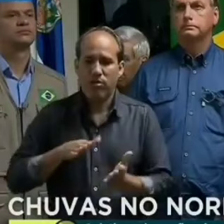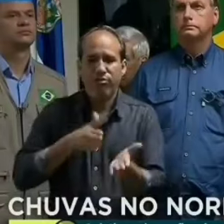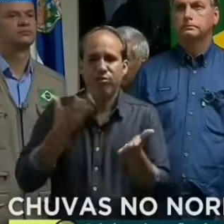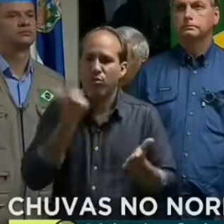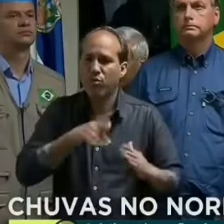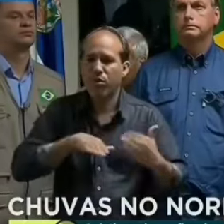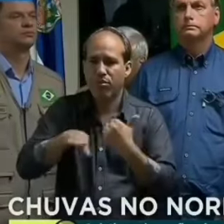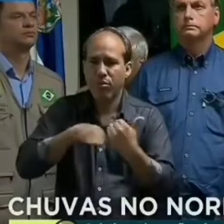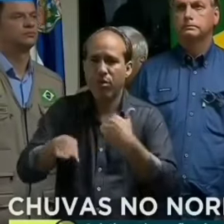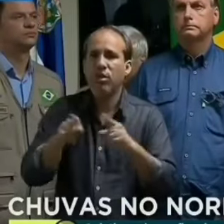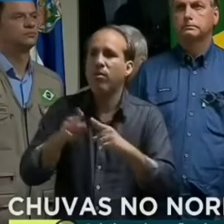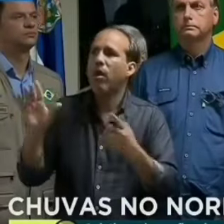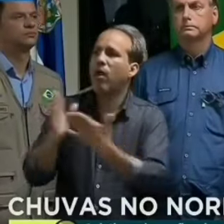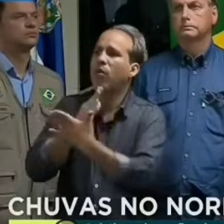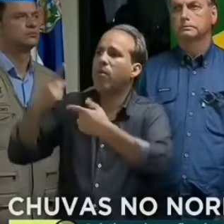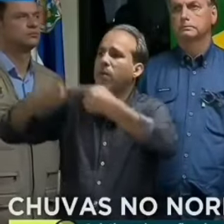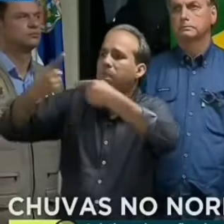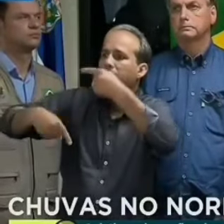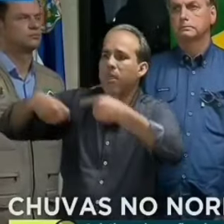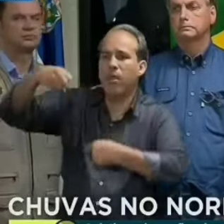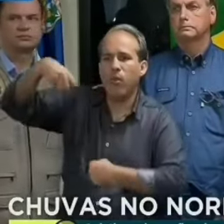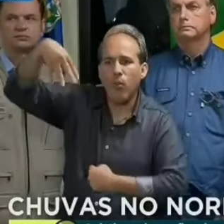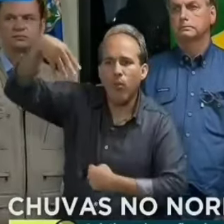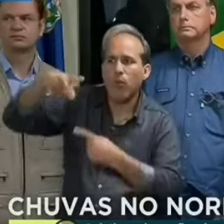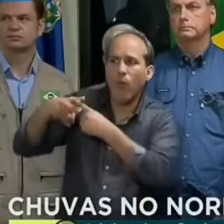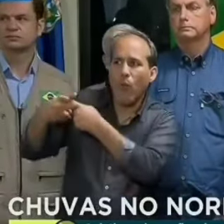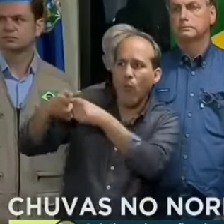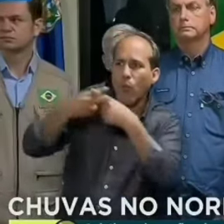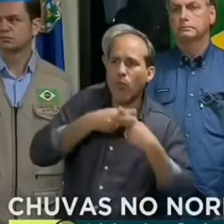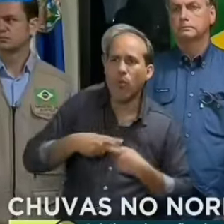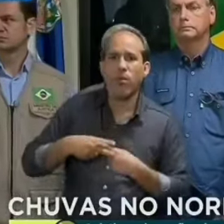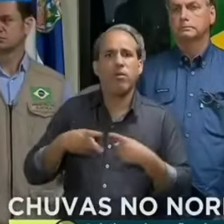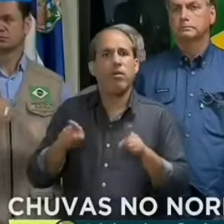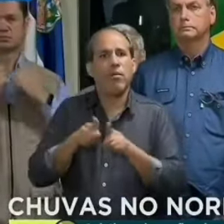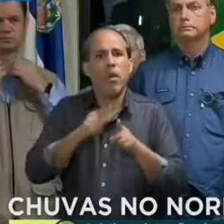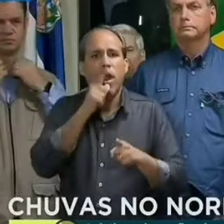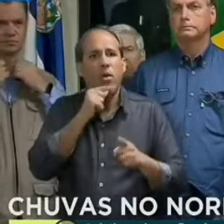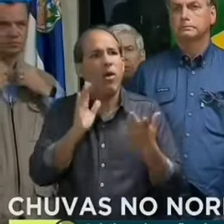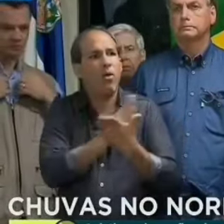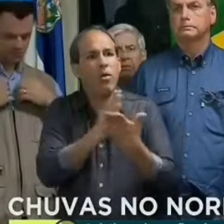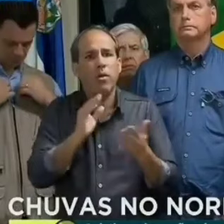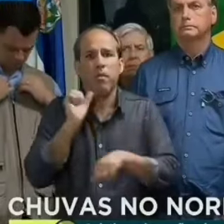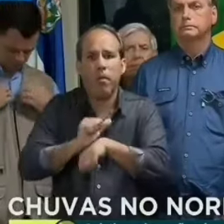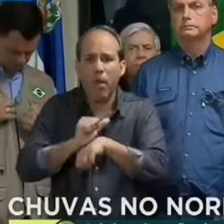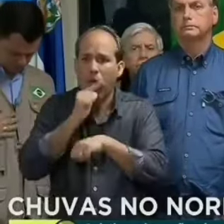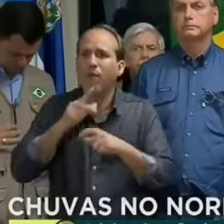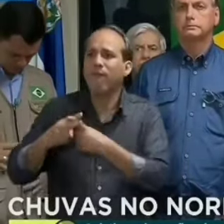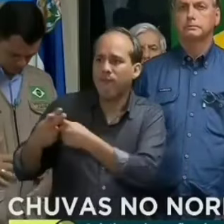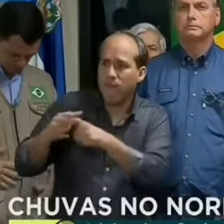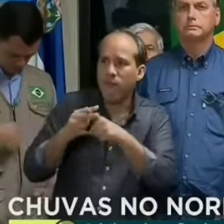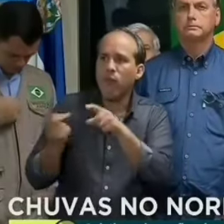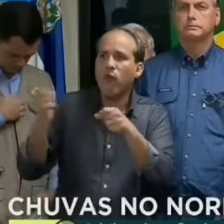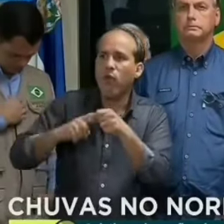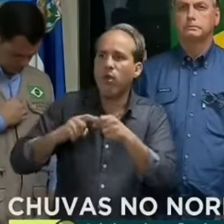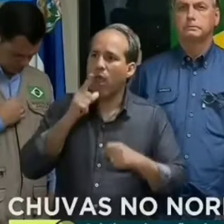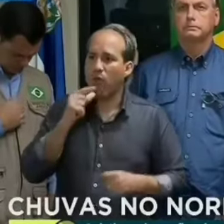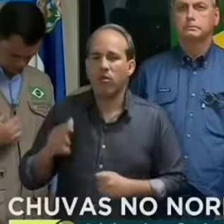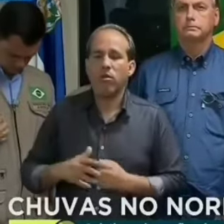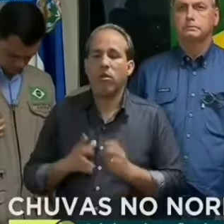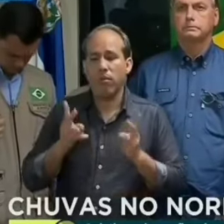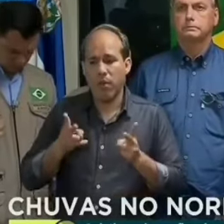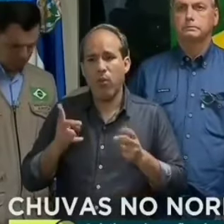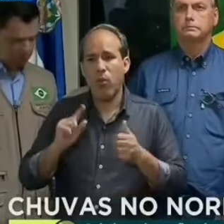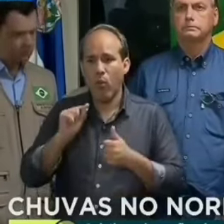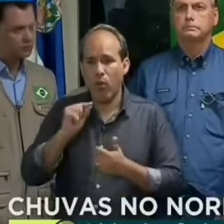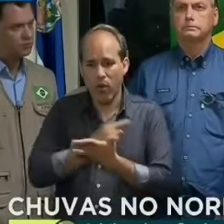de energia onde tenha ficado sem, reparos para sistemas de abastecimento de água que eventualmente foram interrompidos, também fazem